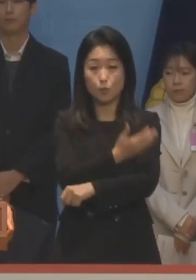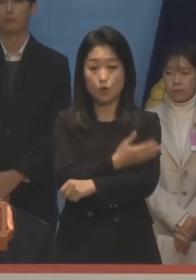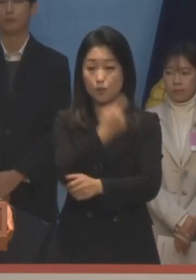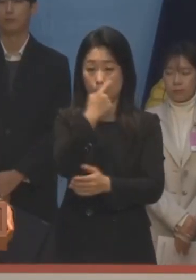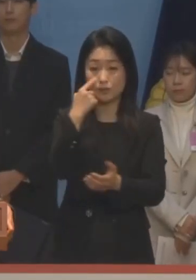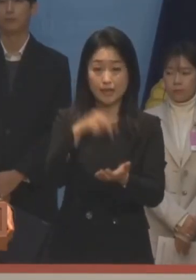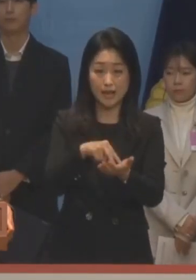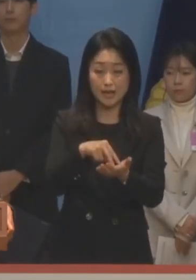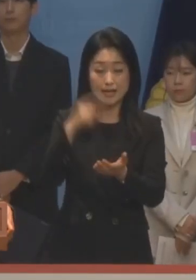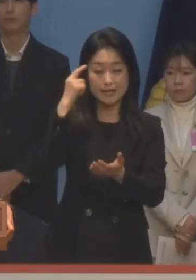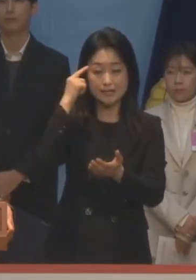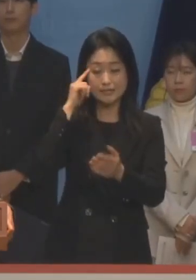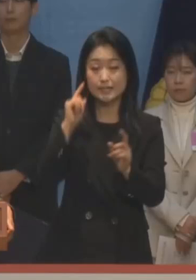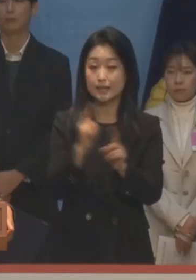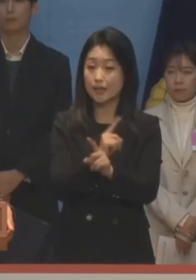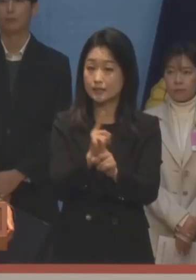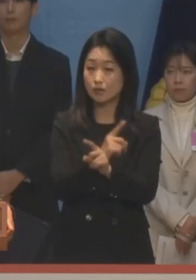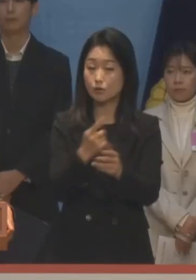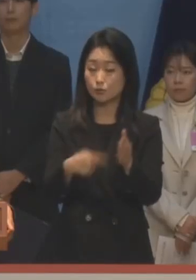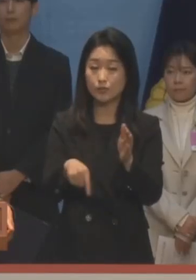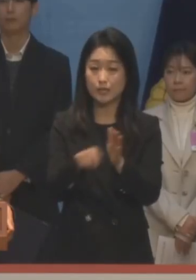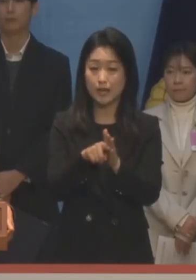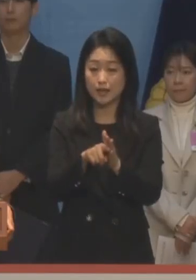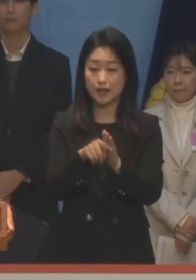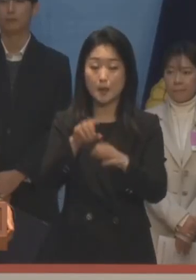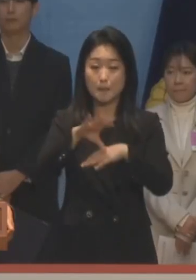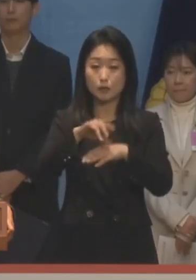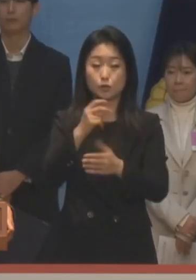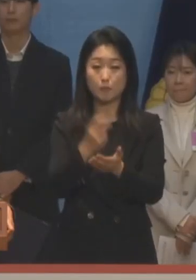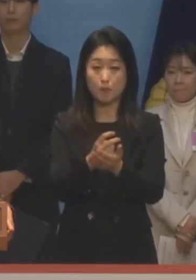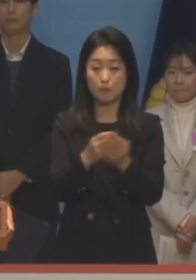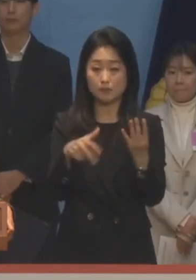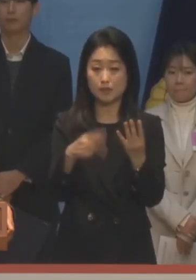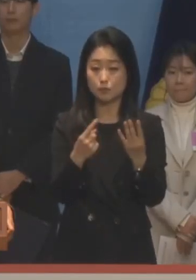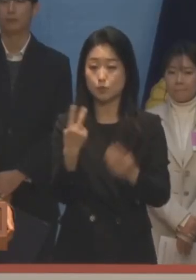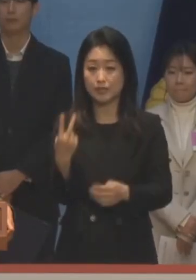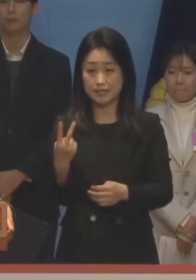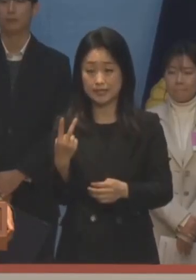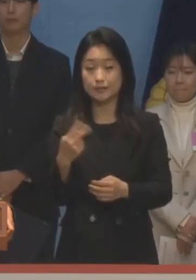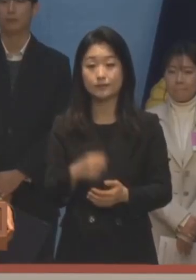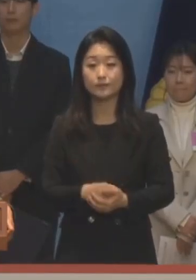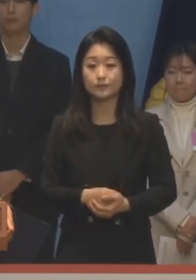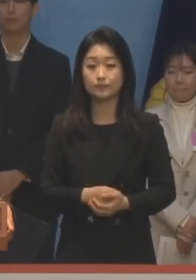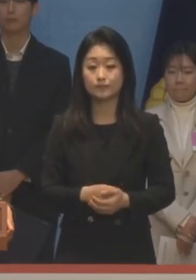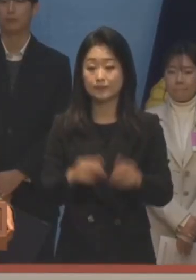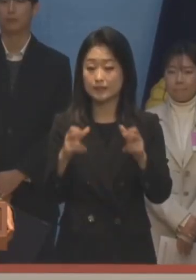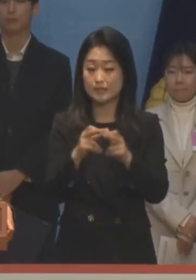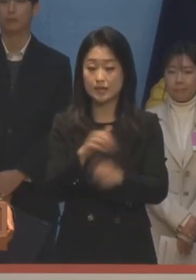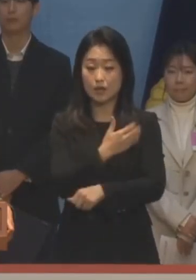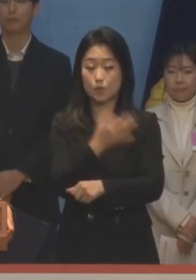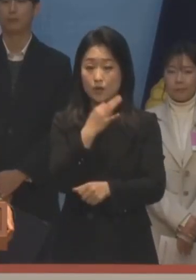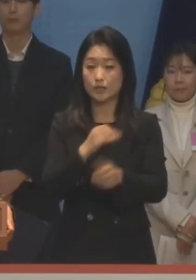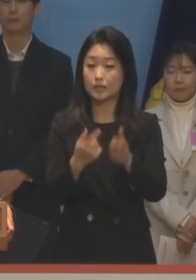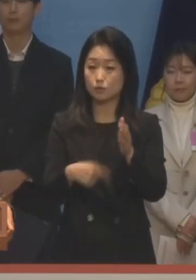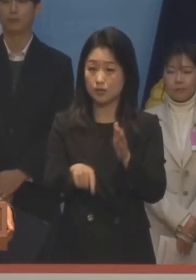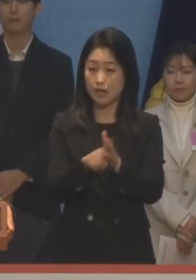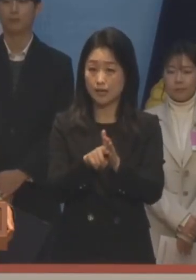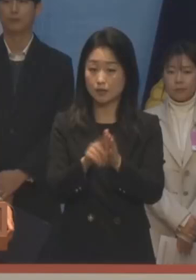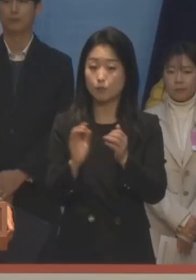및 인식 개선 강화를 위한 방송법 제3조 2, 장애인의 권익보호